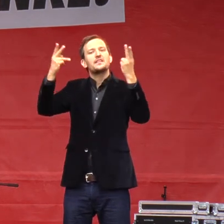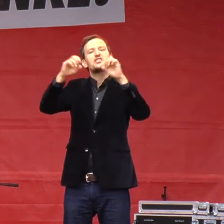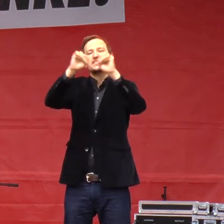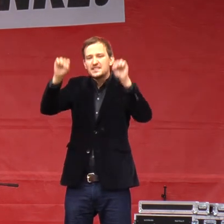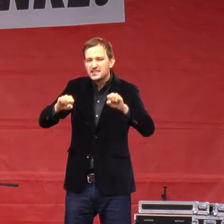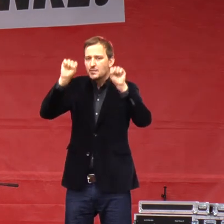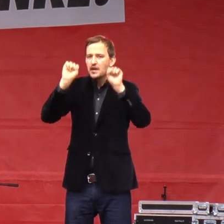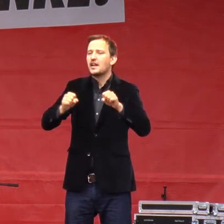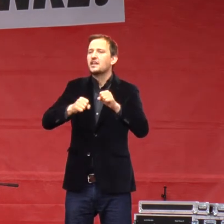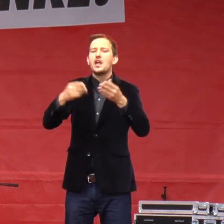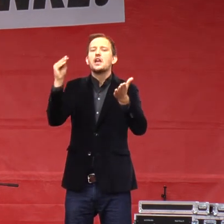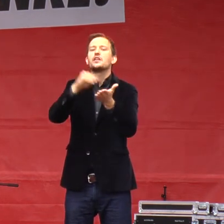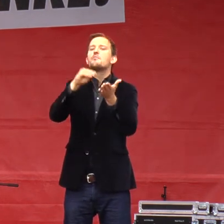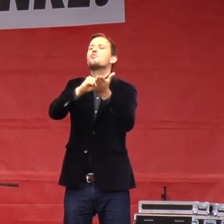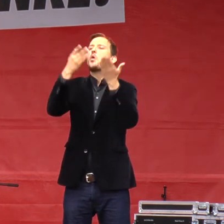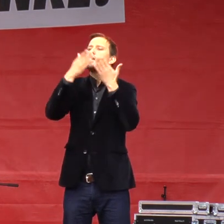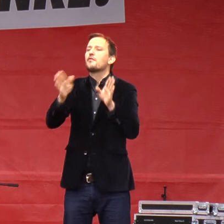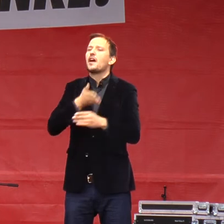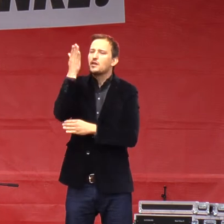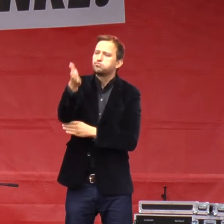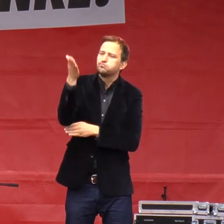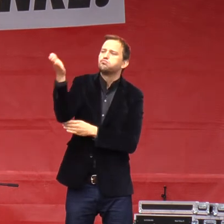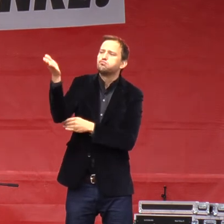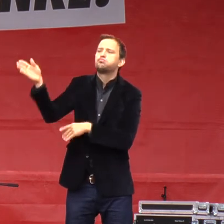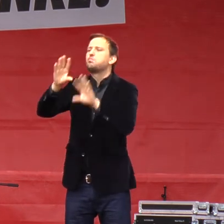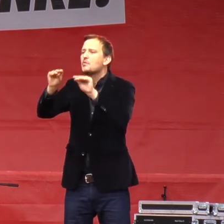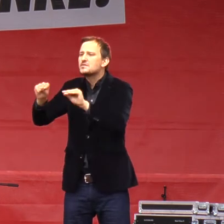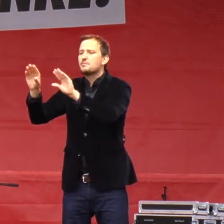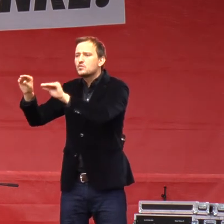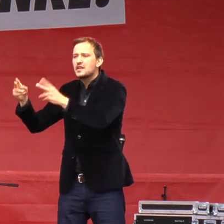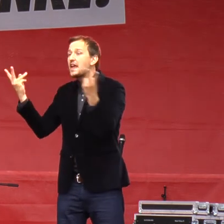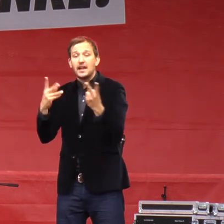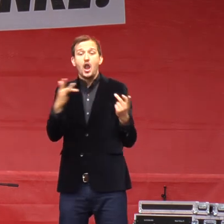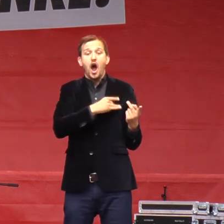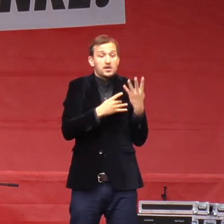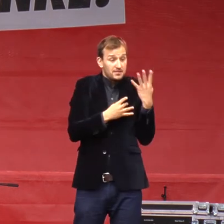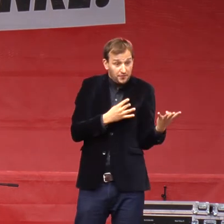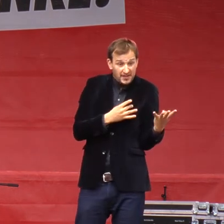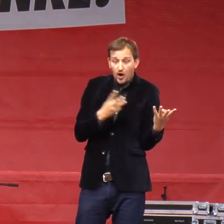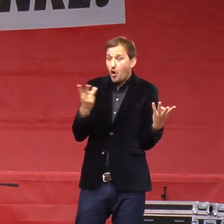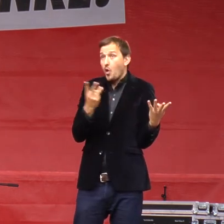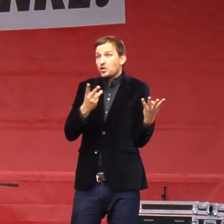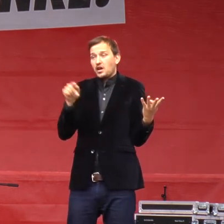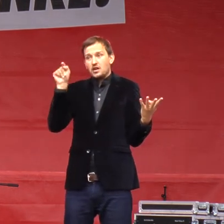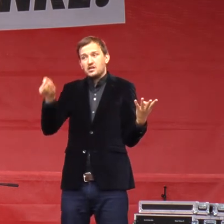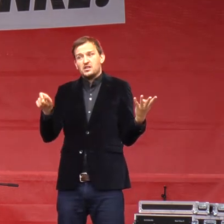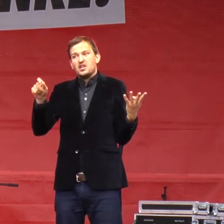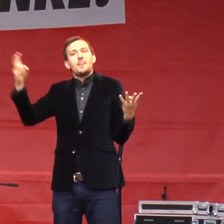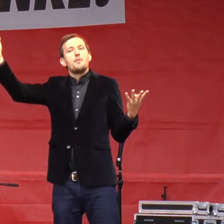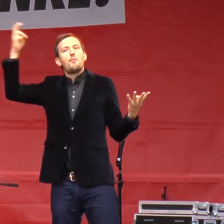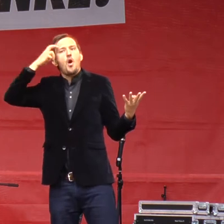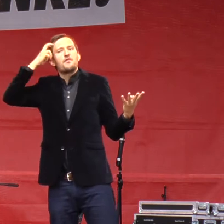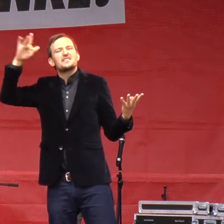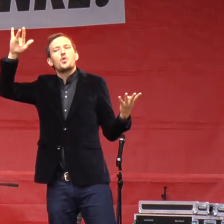Daseinsvorsorge gebührenfreien Zugang haben, egal ob du Hartz-IV-Bezieherin bist oder ob du